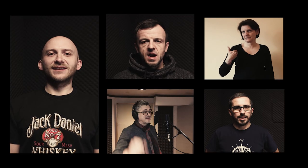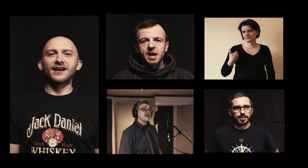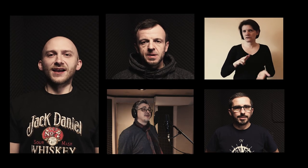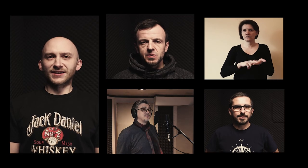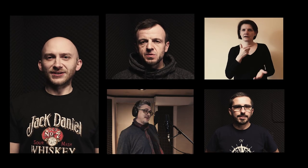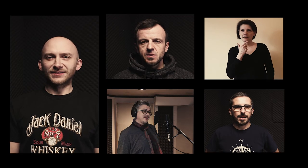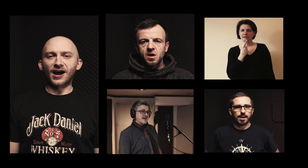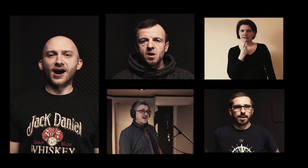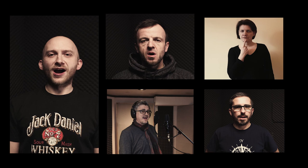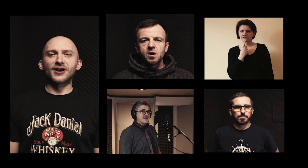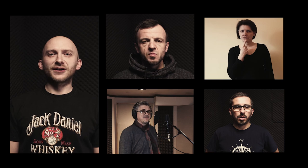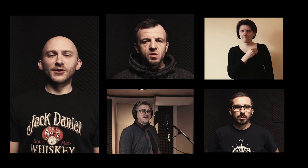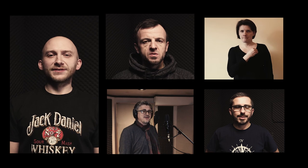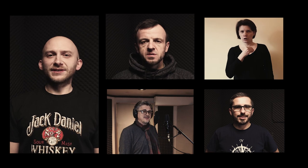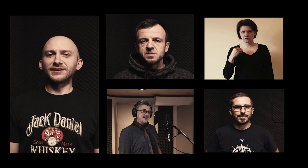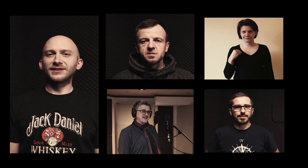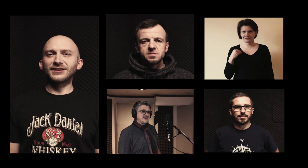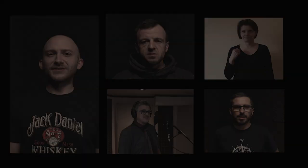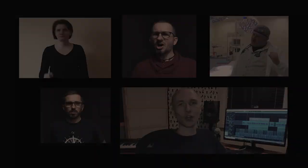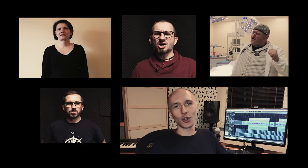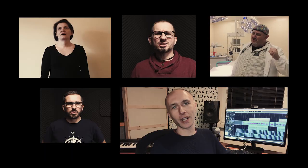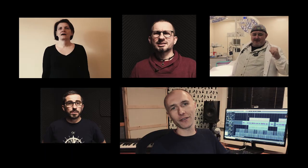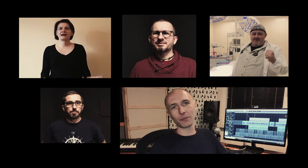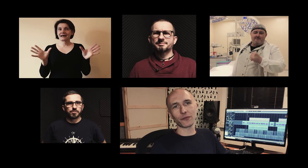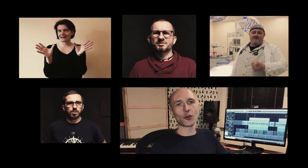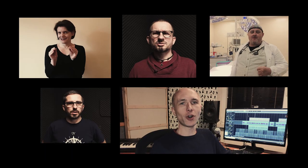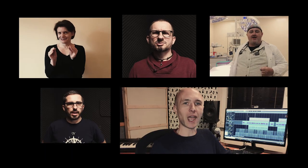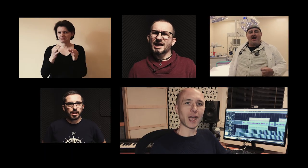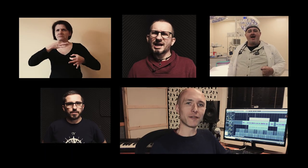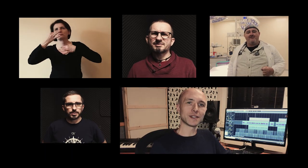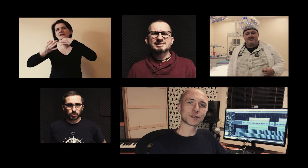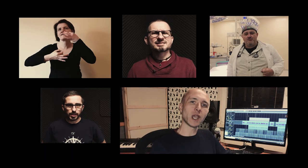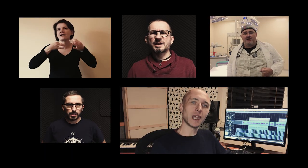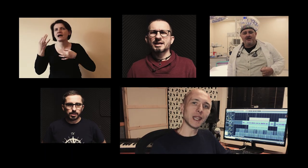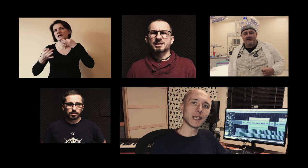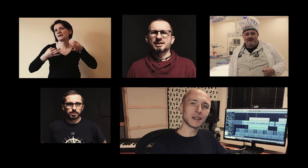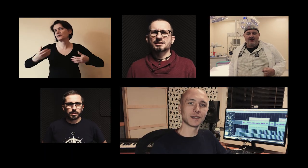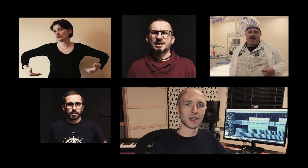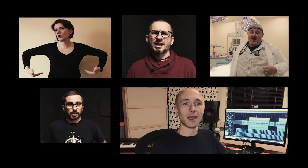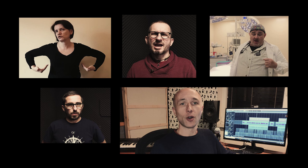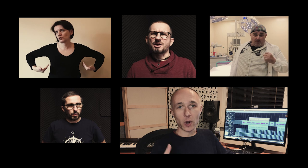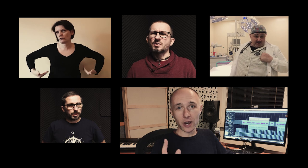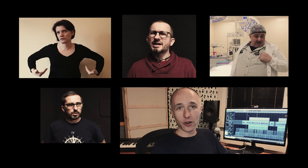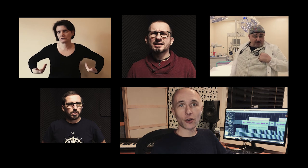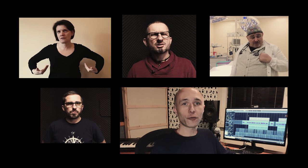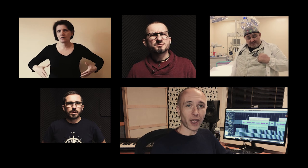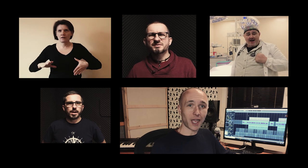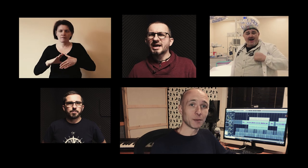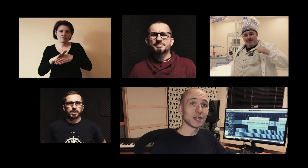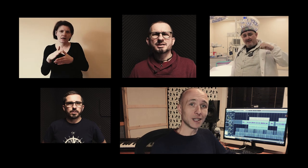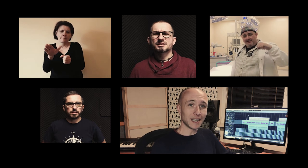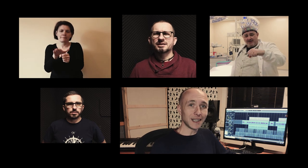healing in harmony. Don't give up for heaven's willing. We're